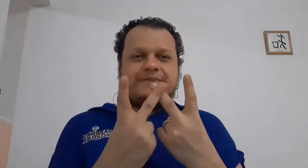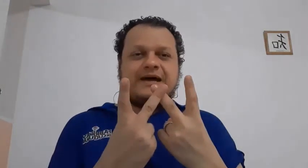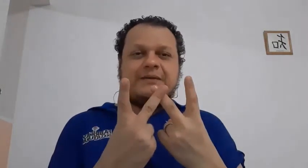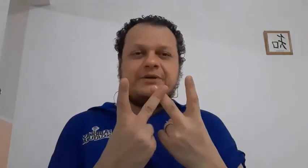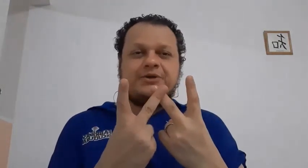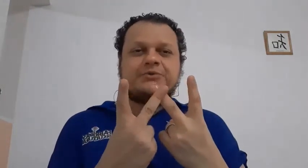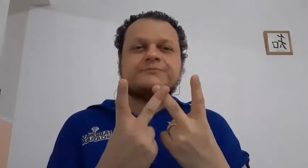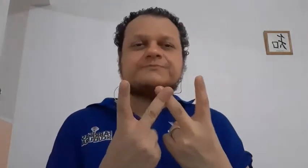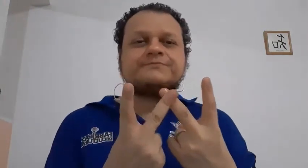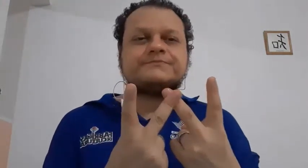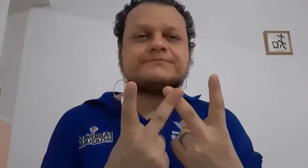W.